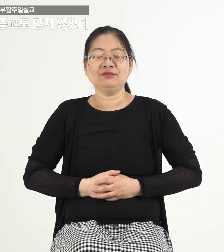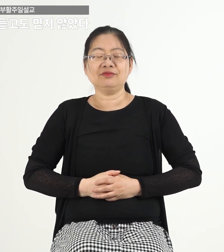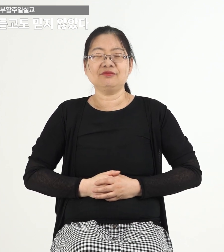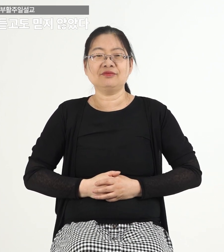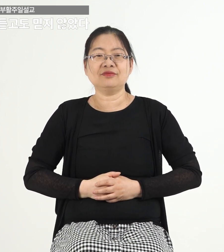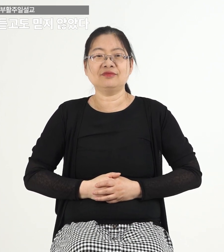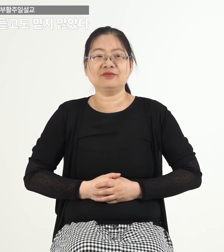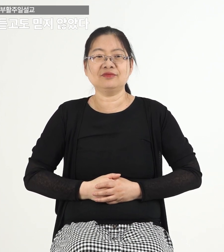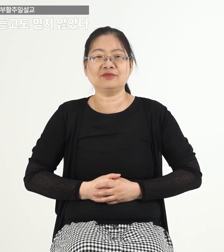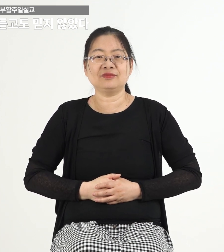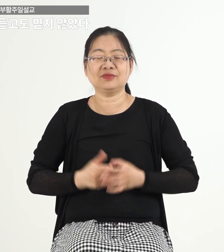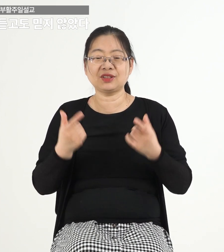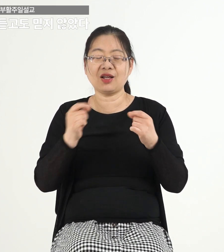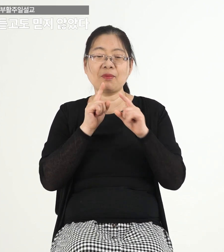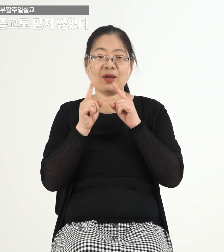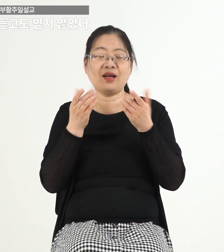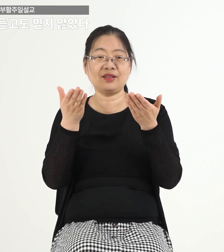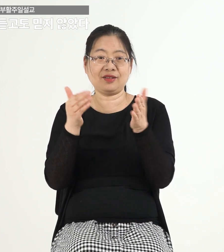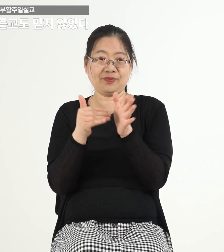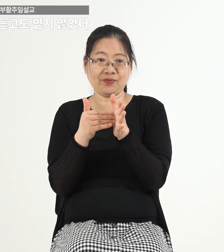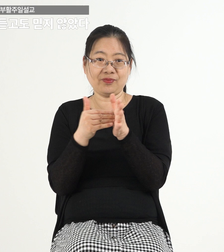이런 말씀을 드렸어요.